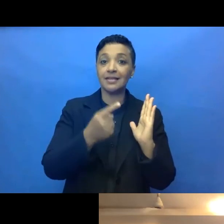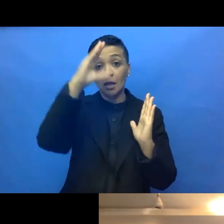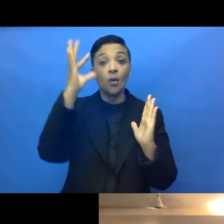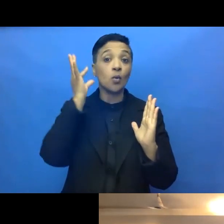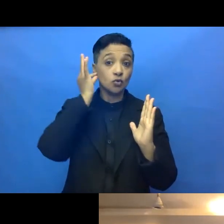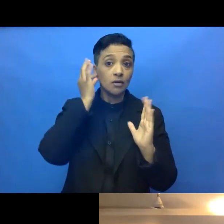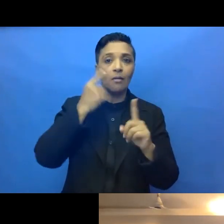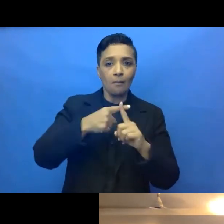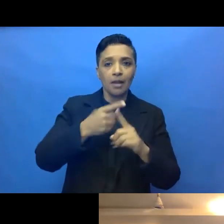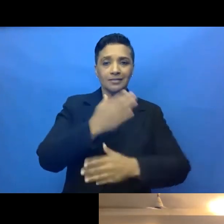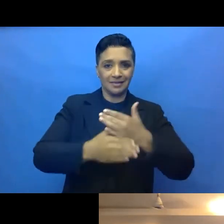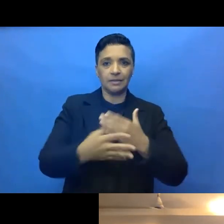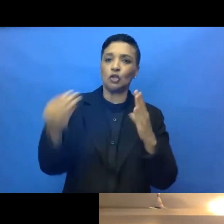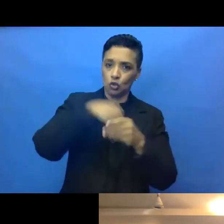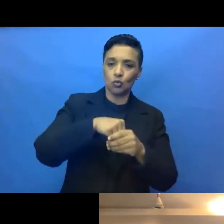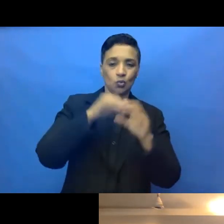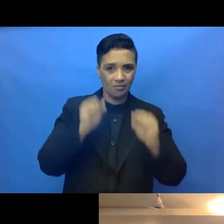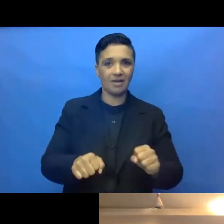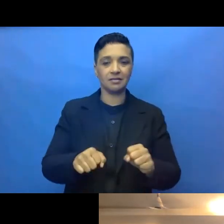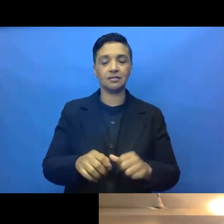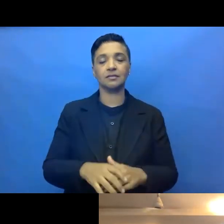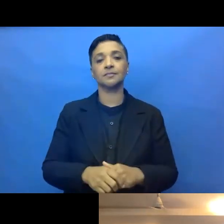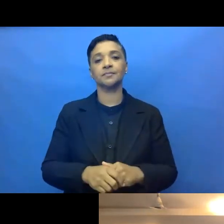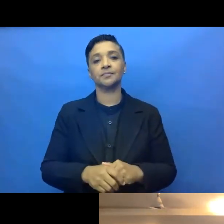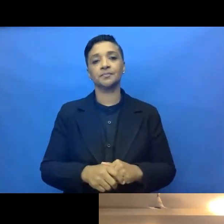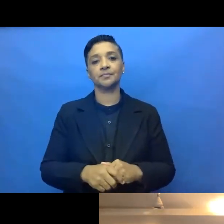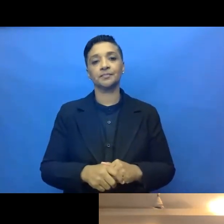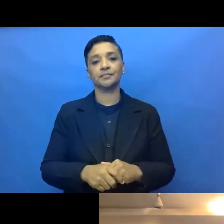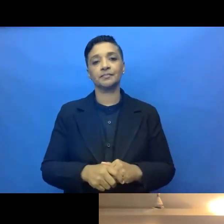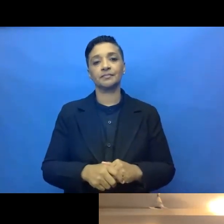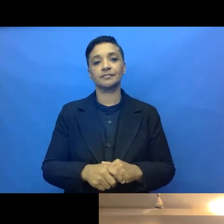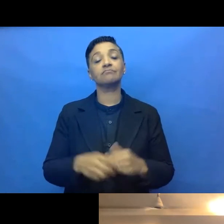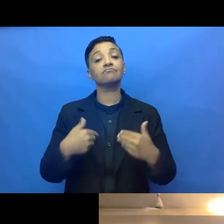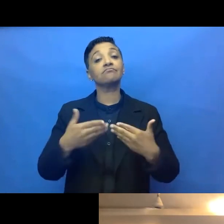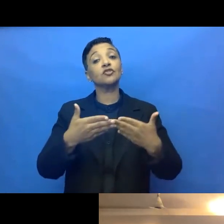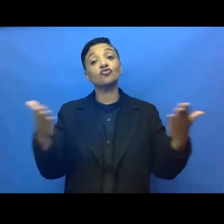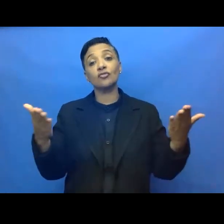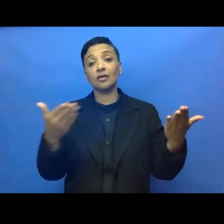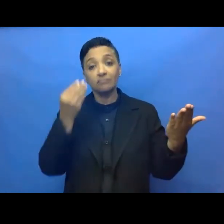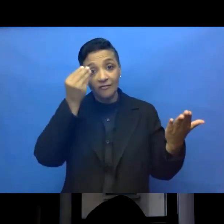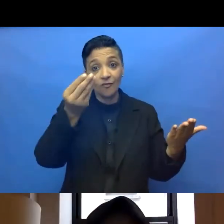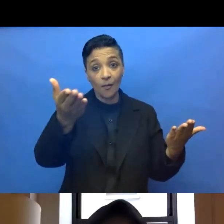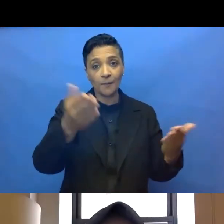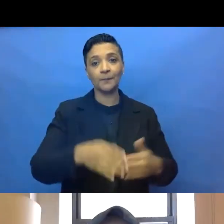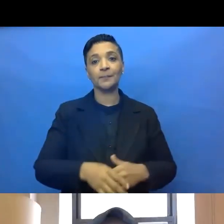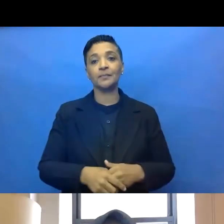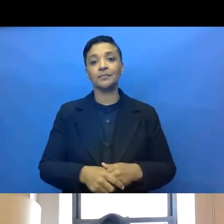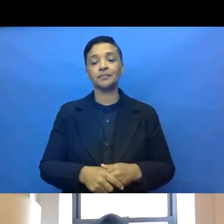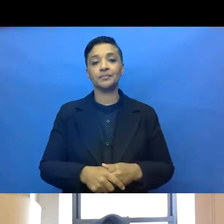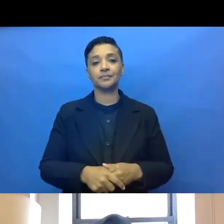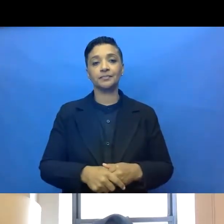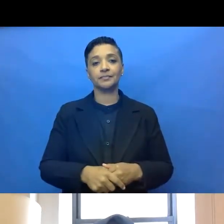établissons les attentes donc, et c'est comme ça que les donateurs peuvent influencer le processus. De manière